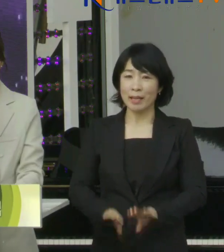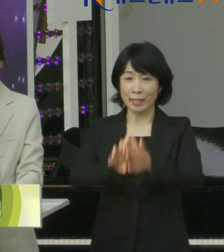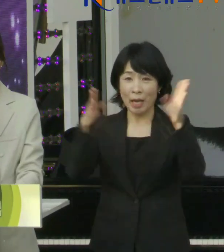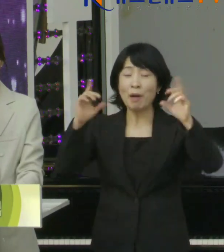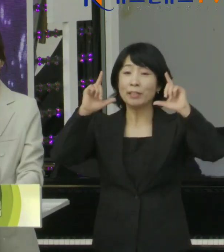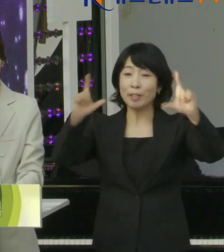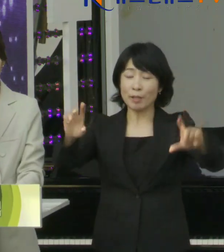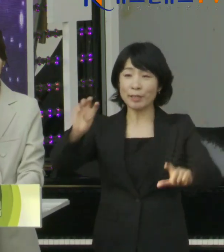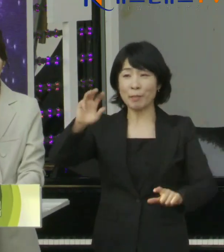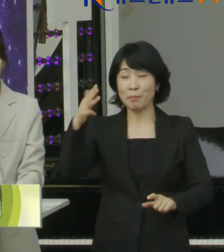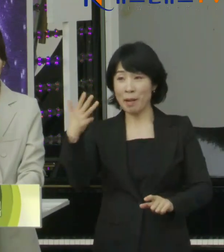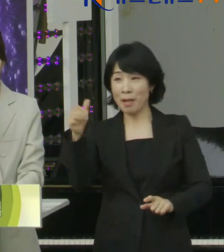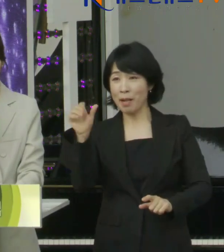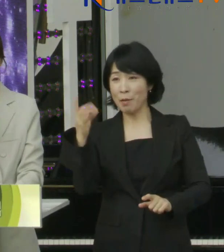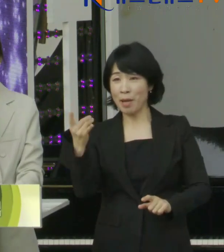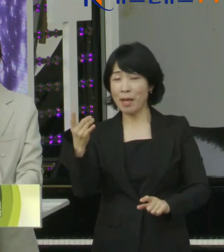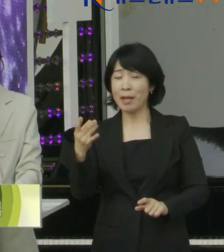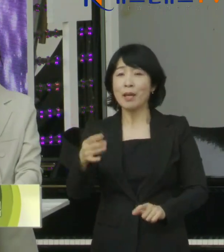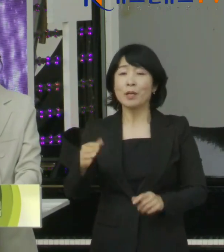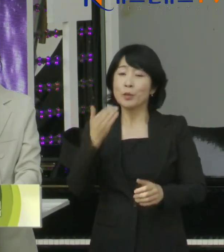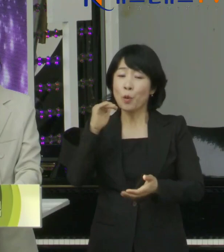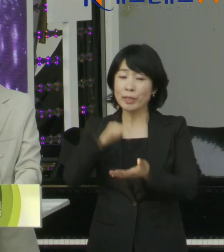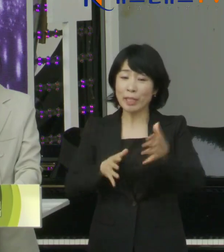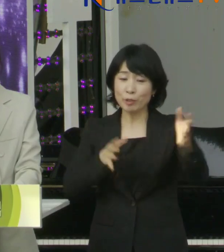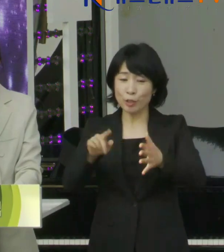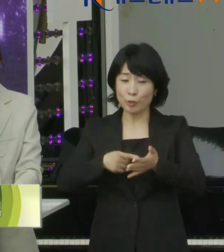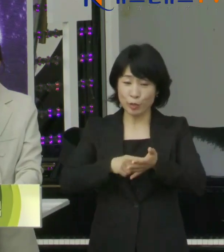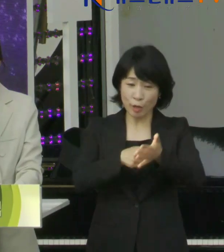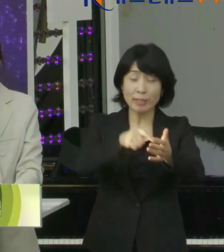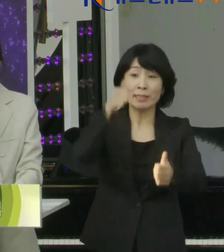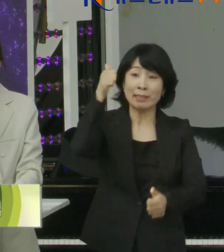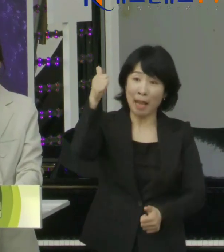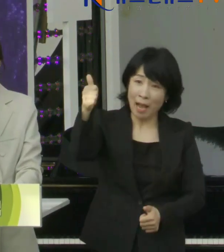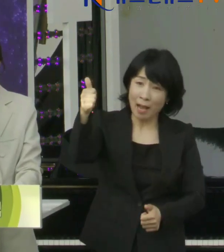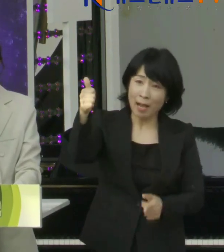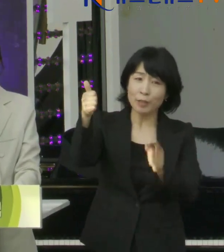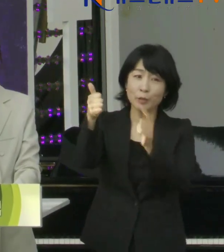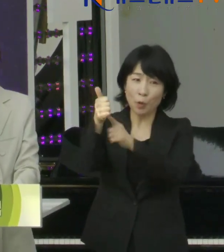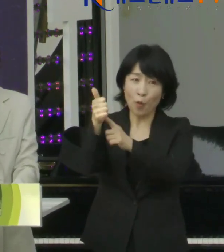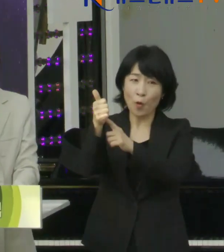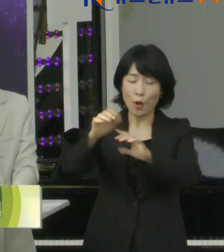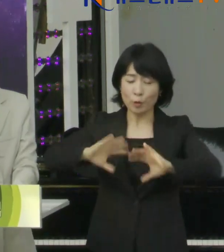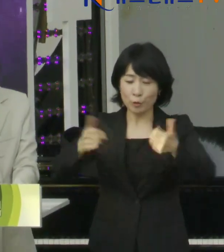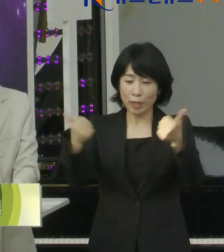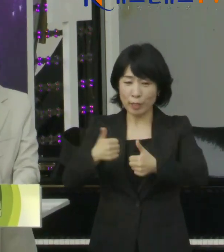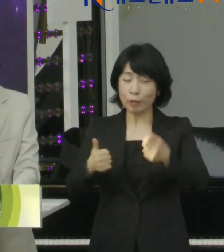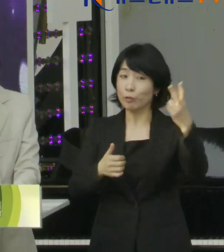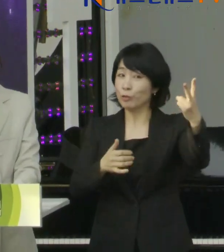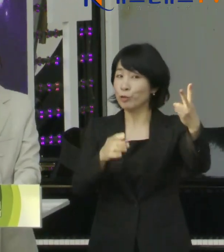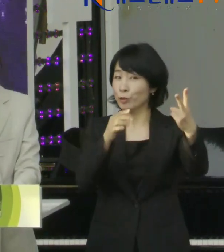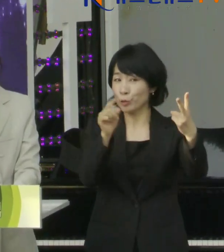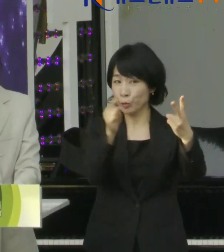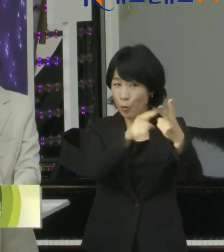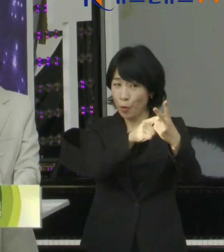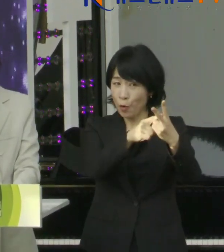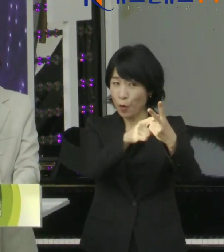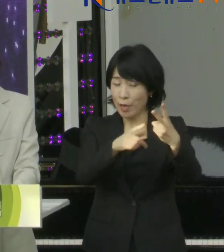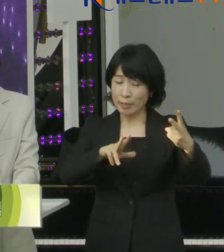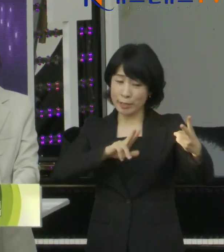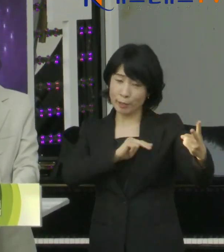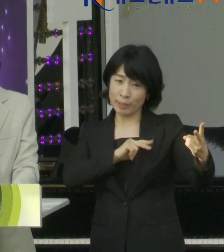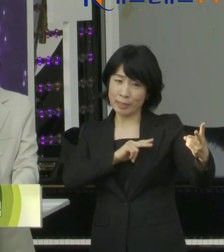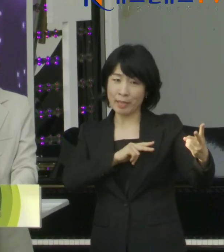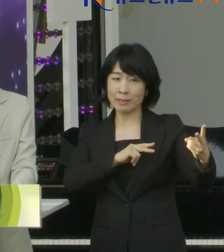선언은 제38회 이천 도자기 축제 추진 위원장이신 김경희 시장님과 송석준 국회의원님, 이천시의회